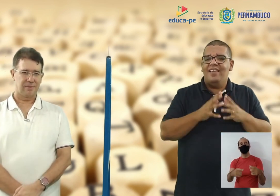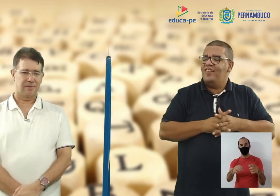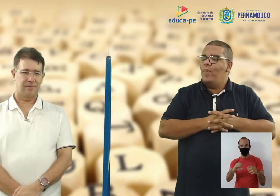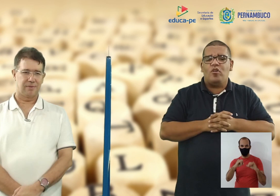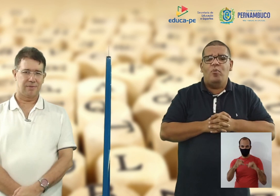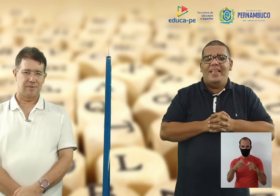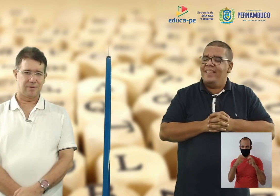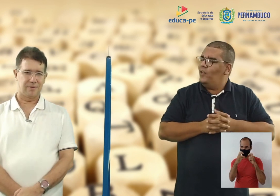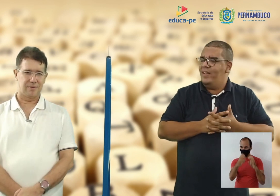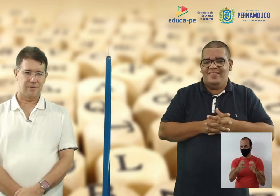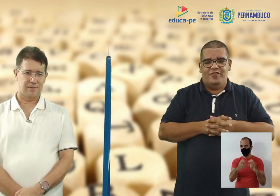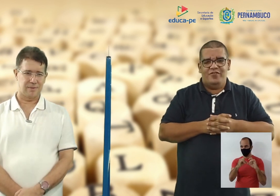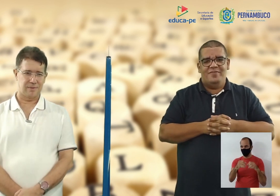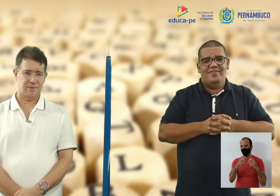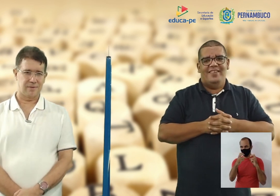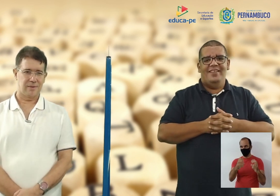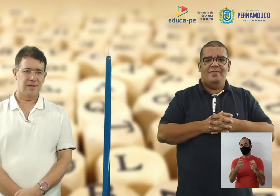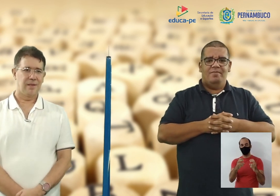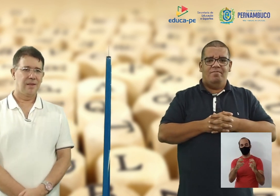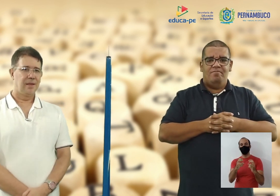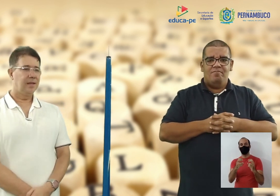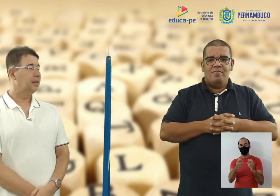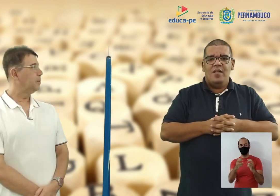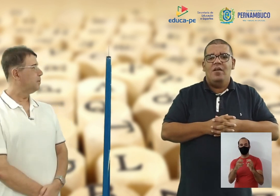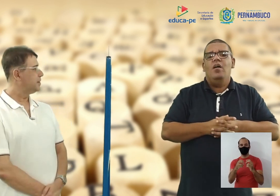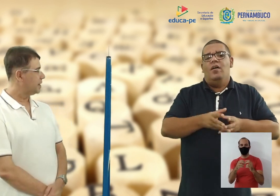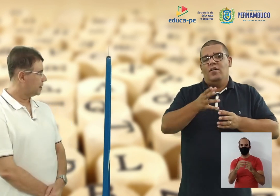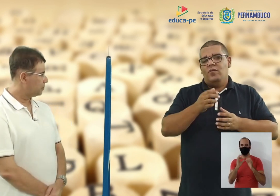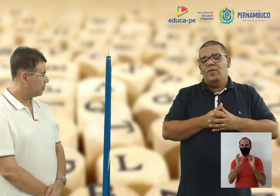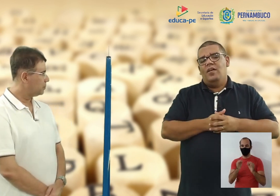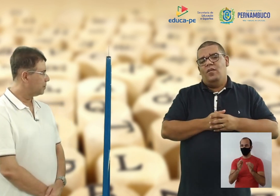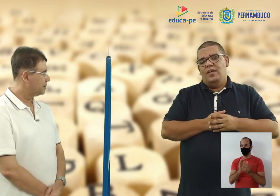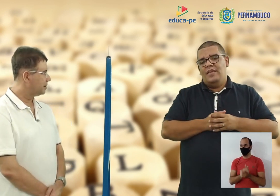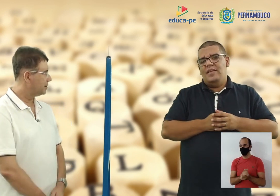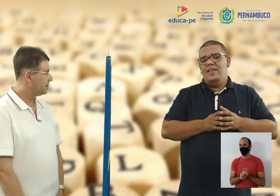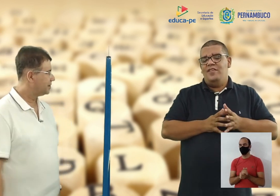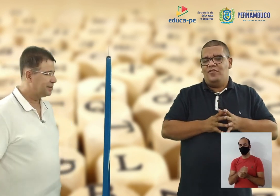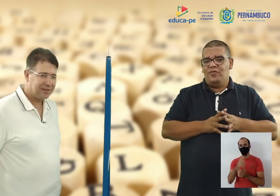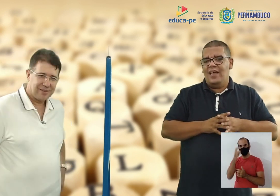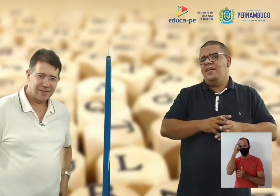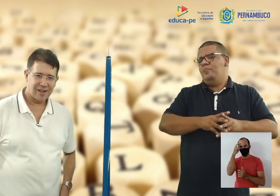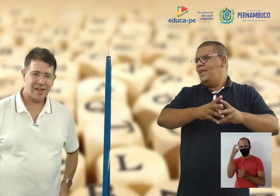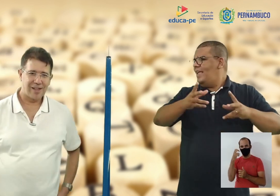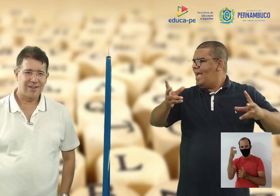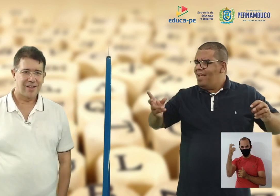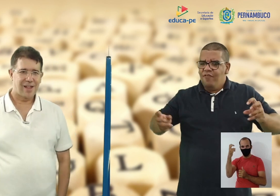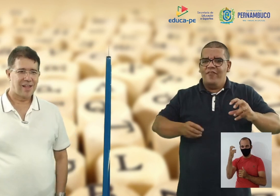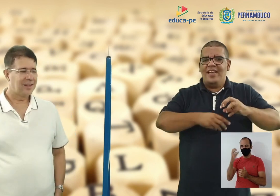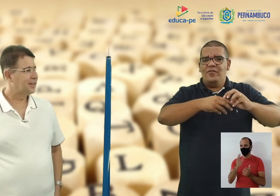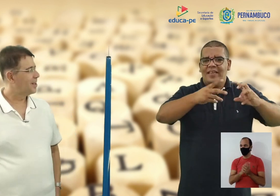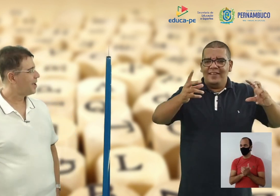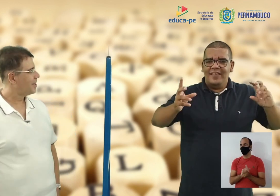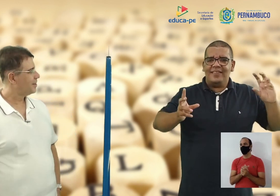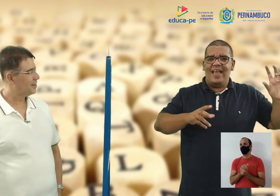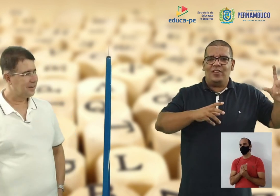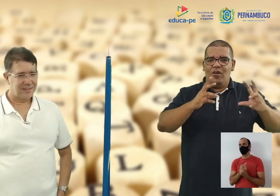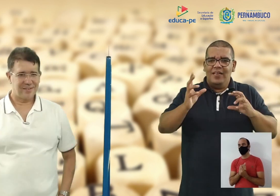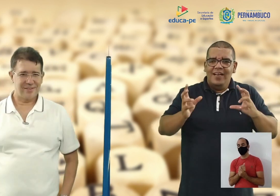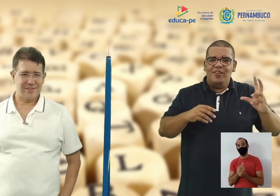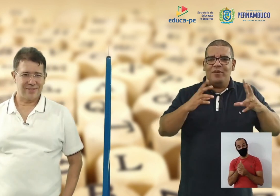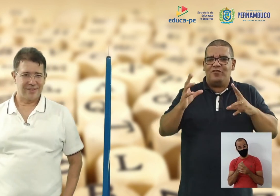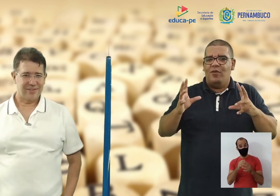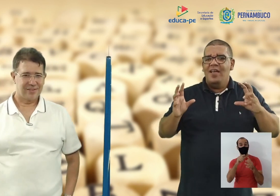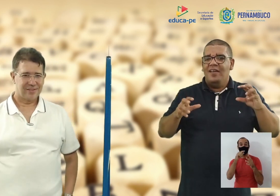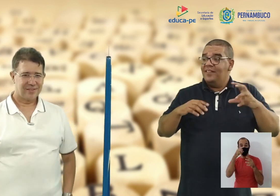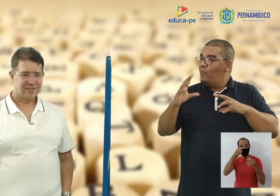Aqui na região metropolitana do Recife. Né? Intelectual atuante, né? Isso, né? Vejam que a gente está